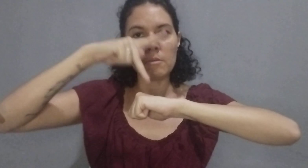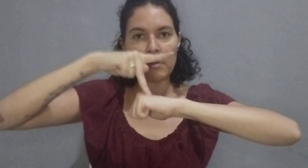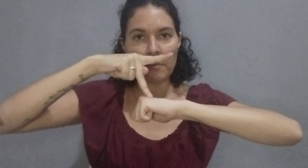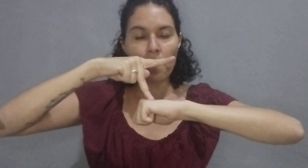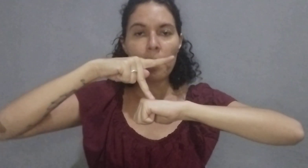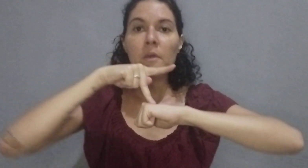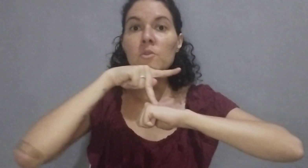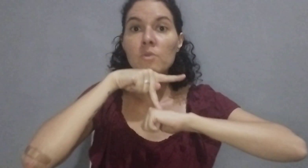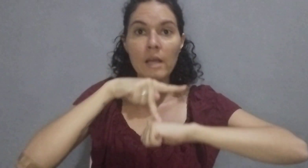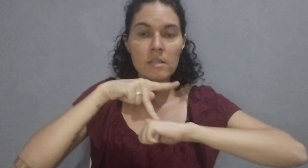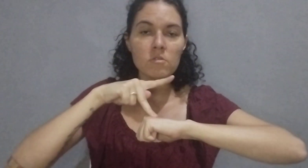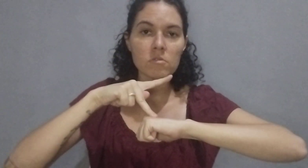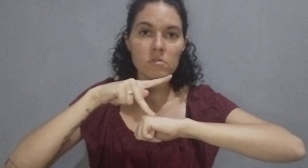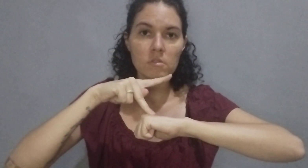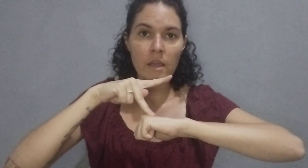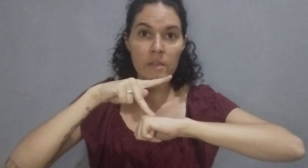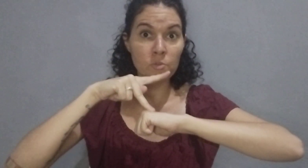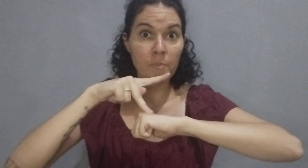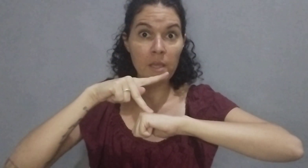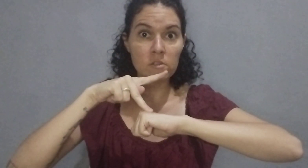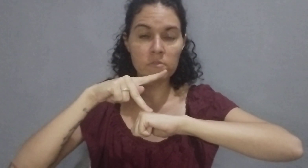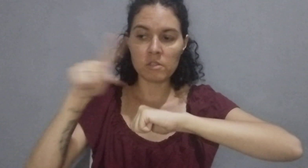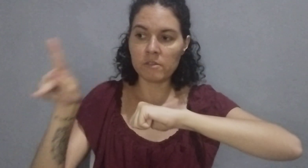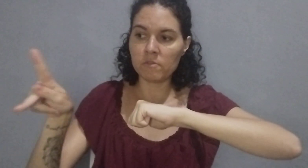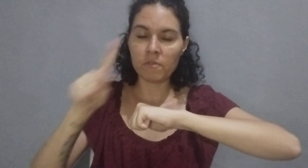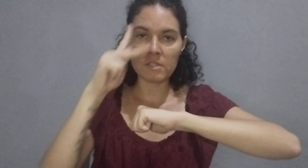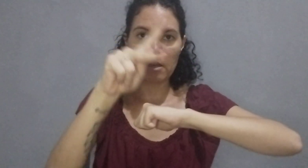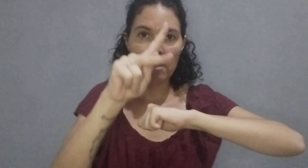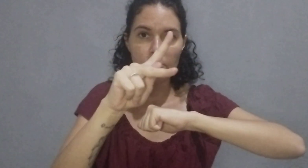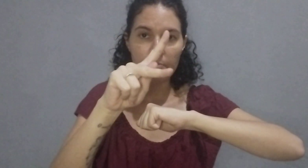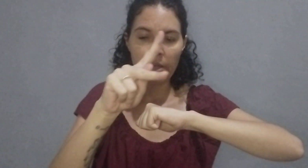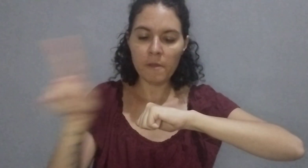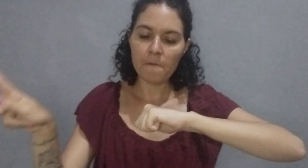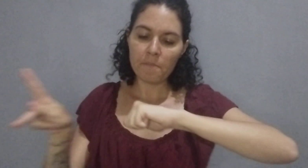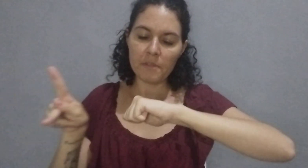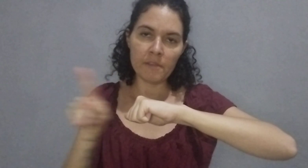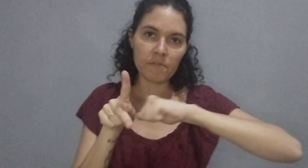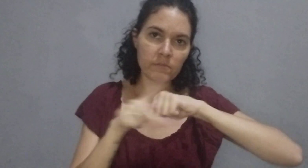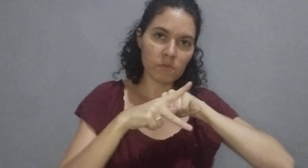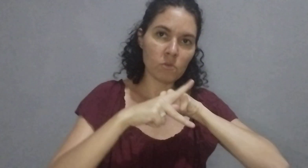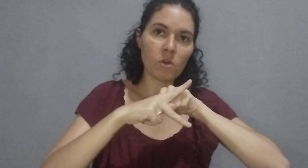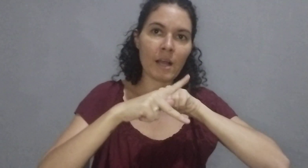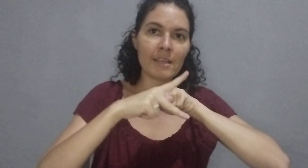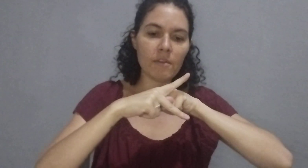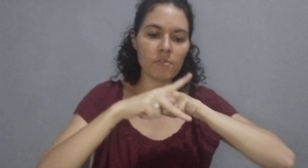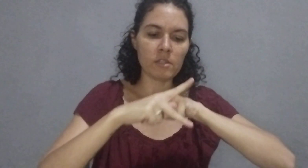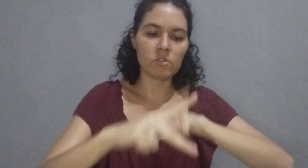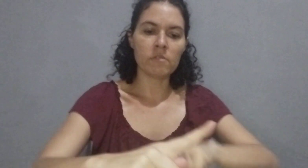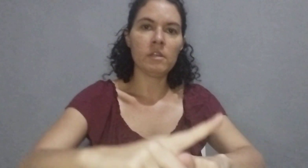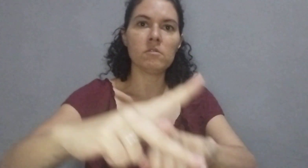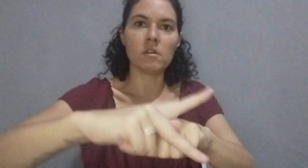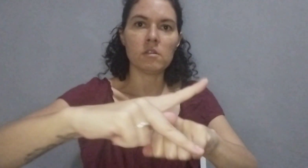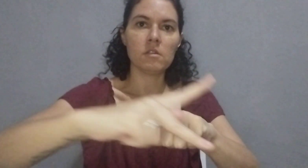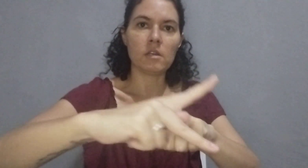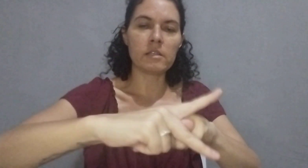cima. No caso de Pedro, vocês vão fazer o P e vão colocar aqui na frente, tá vendo? Ó,